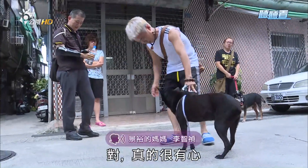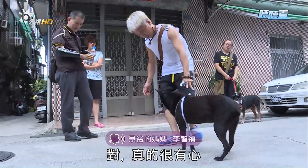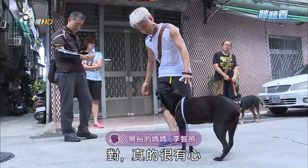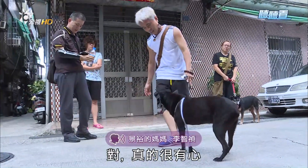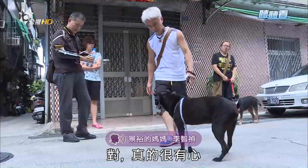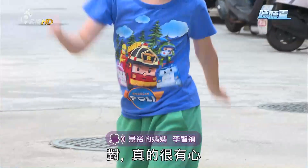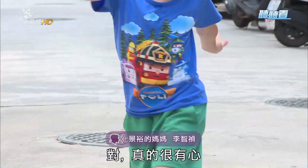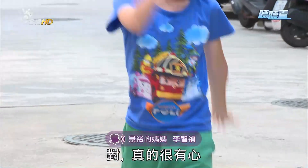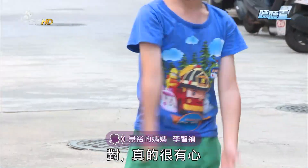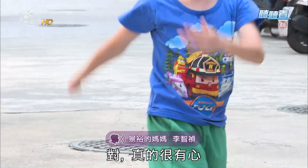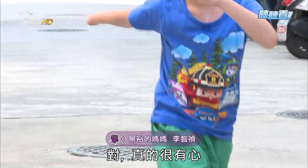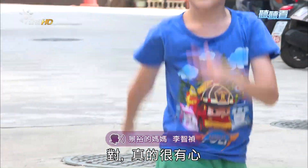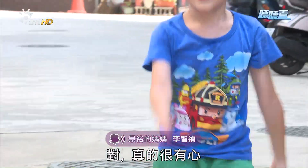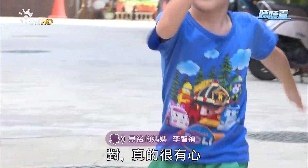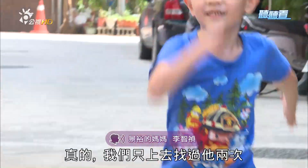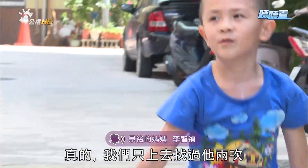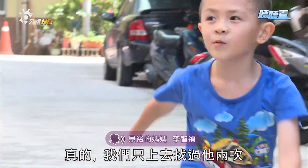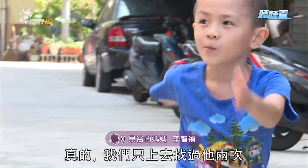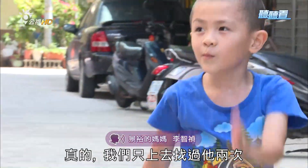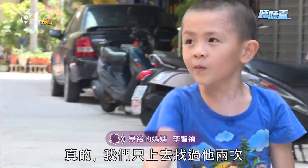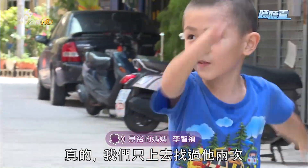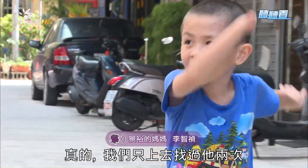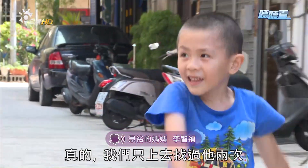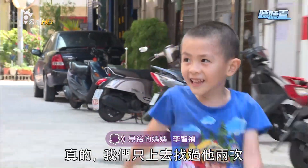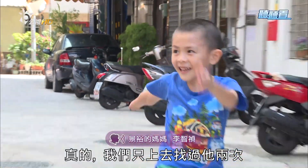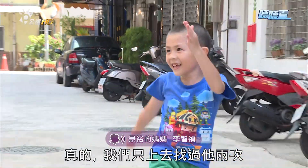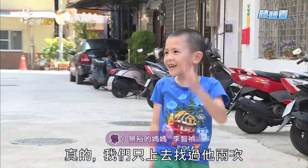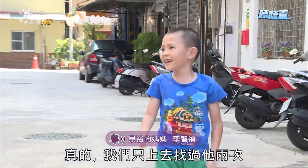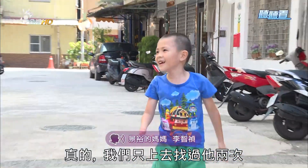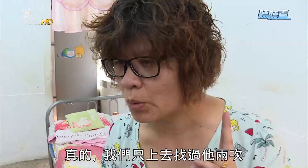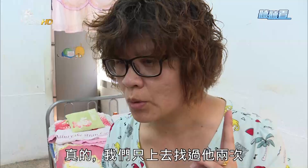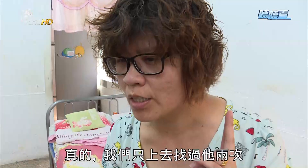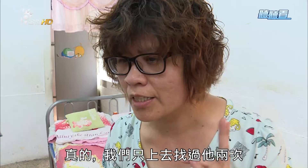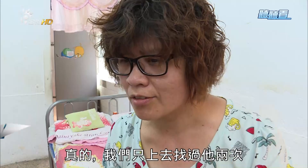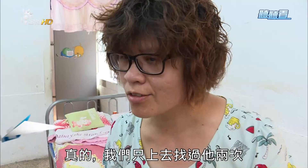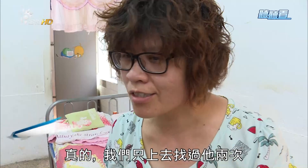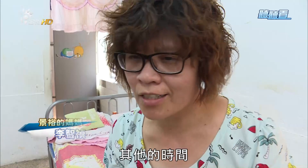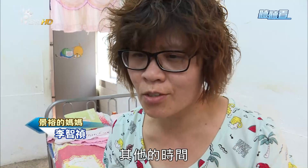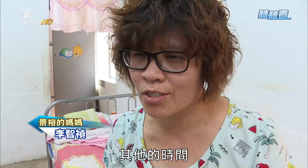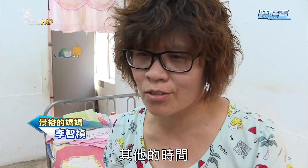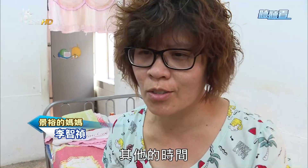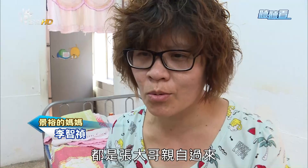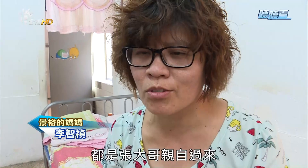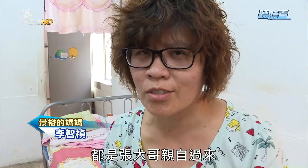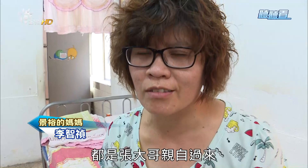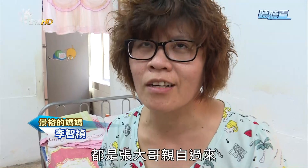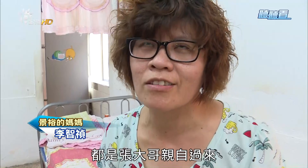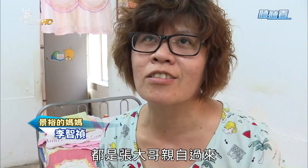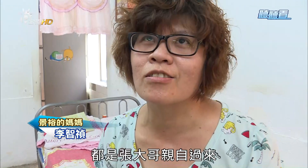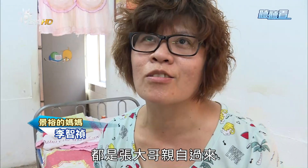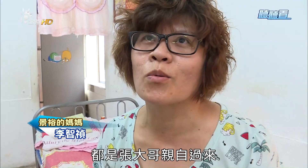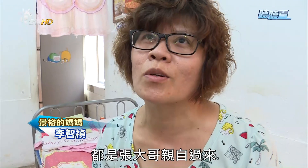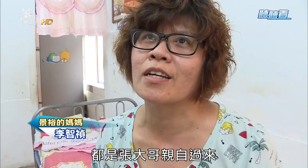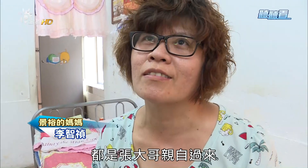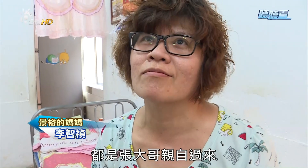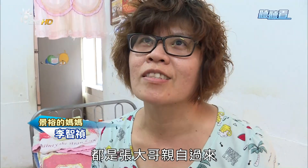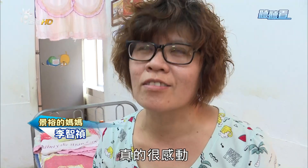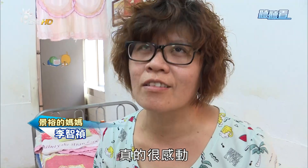对，真的很有心，真的。我们只上去找过他两次，其他的时间都是张大哥亲自过来，真的很